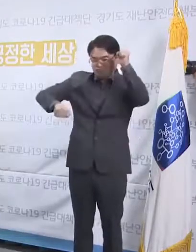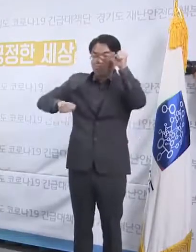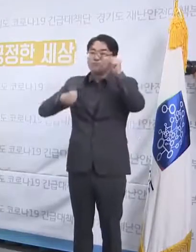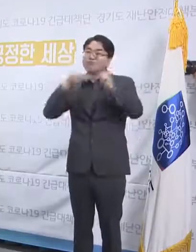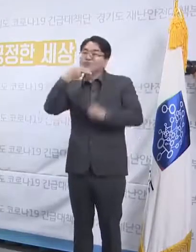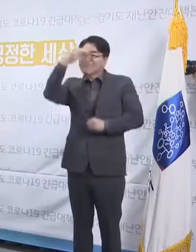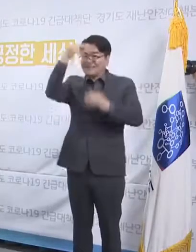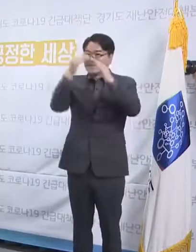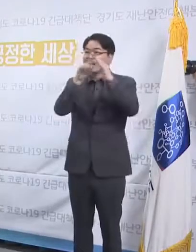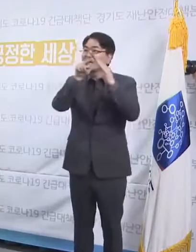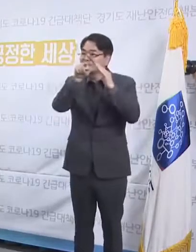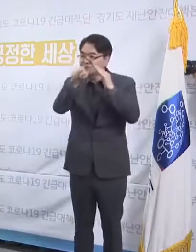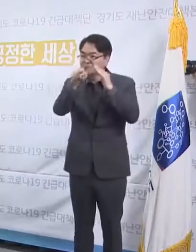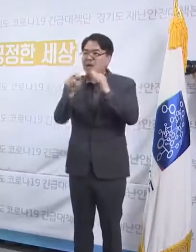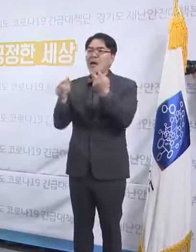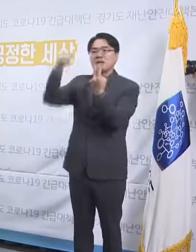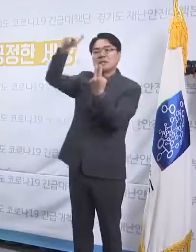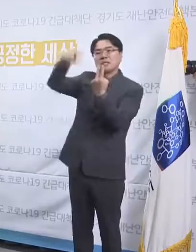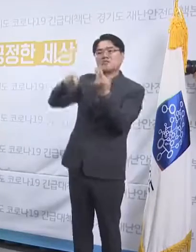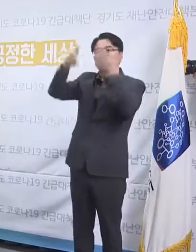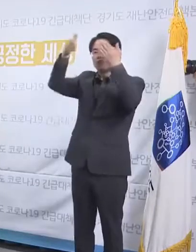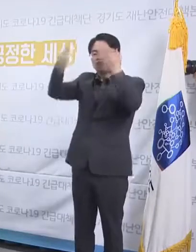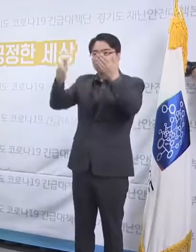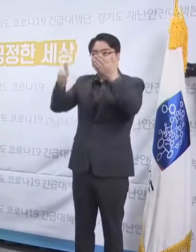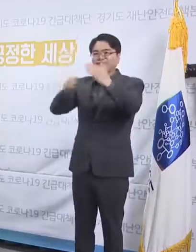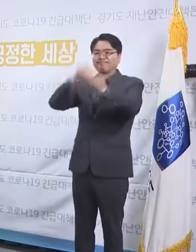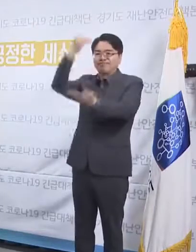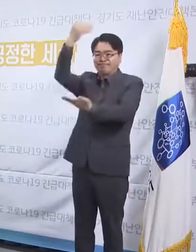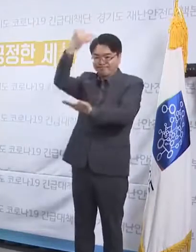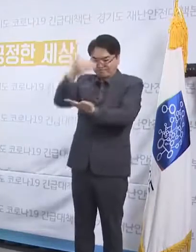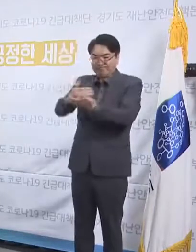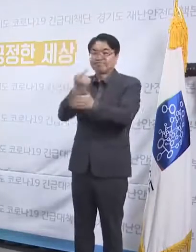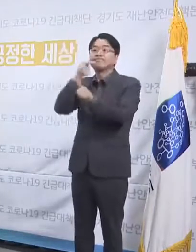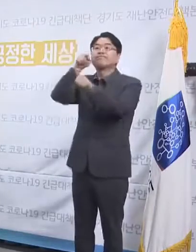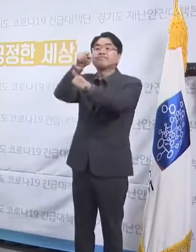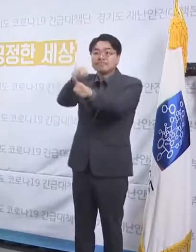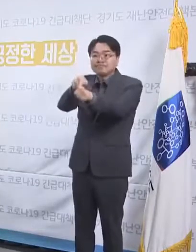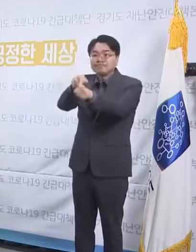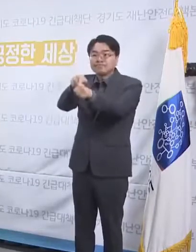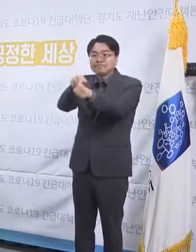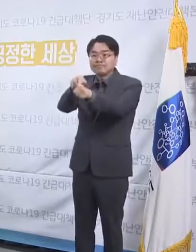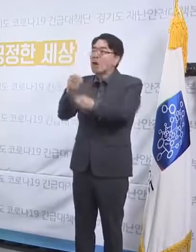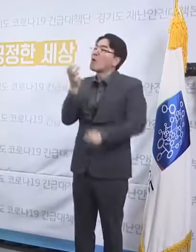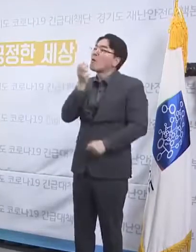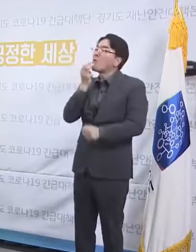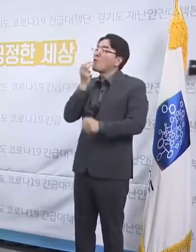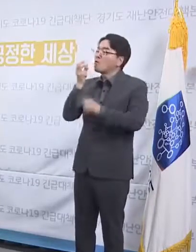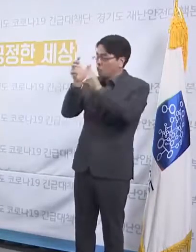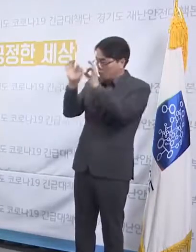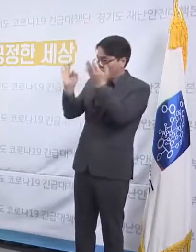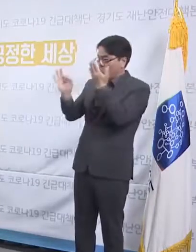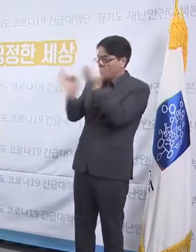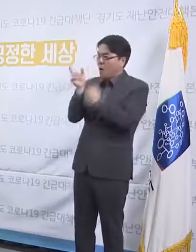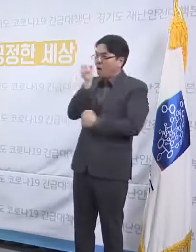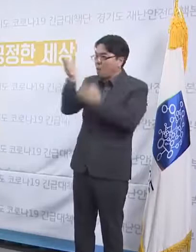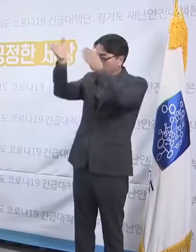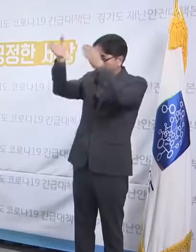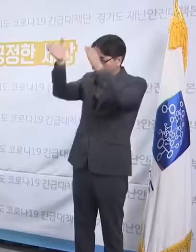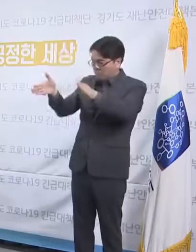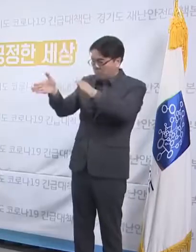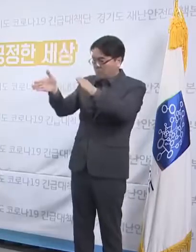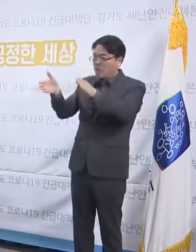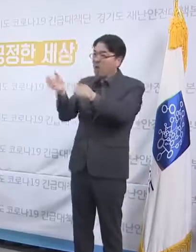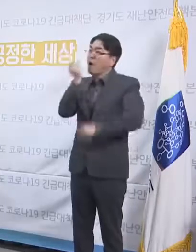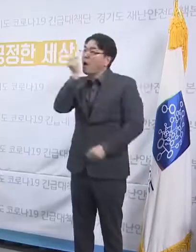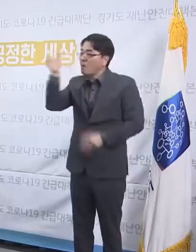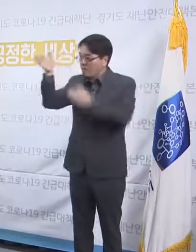대하여 2주간 집합금지 명령을 내렸는데요. 서울시는 한 달입니다. 차이를 둔 이유가